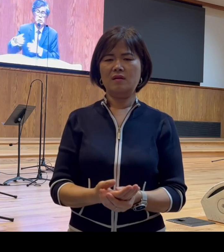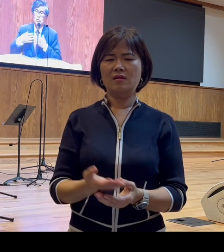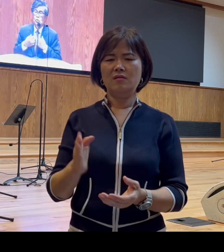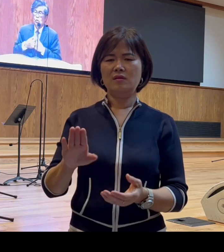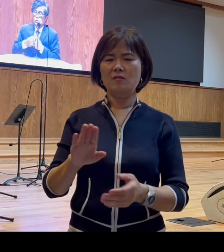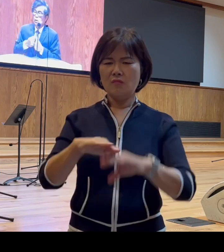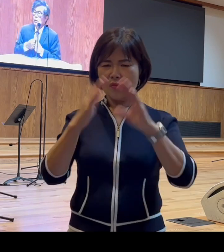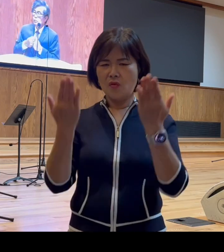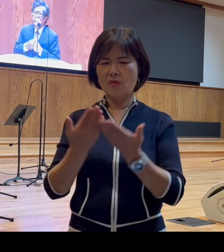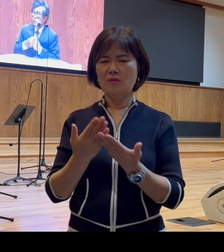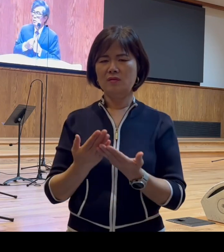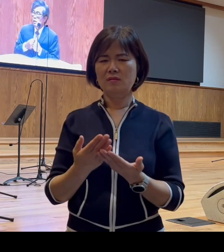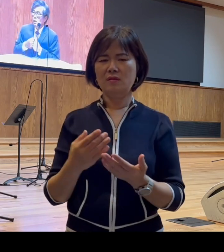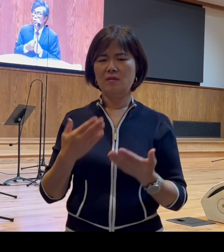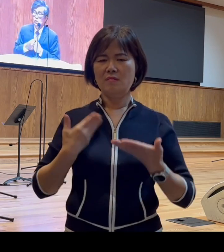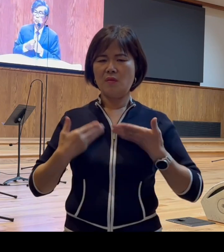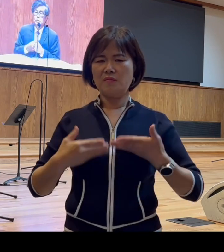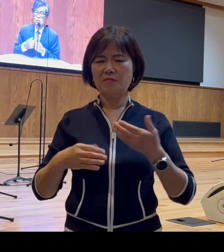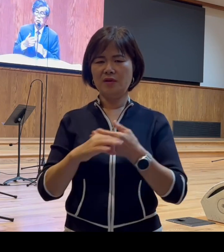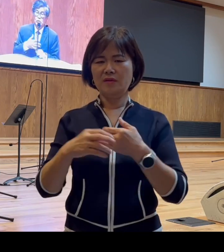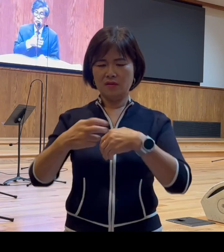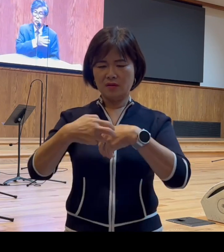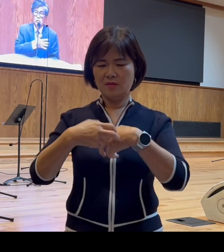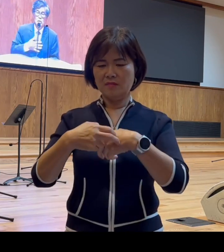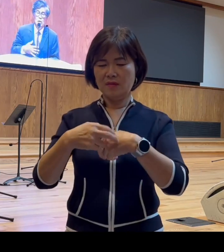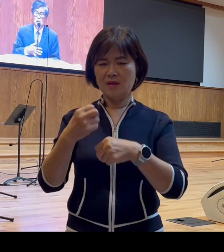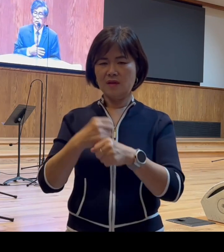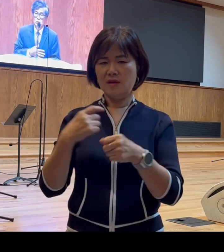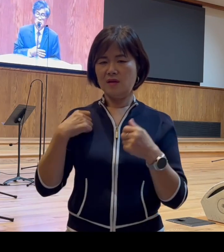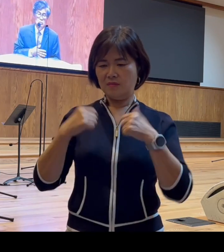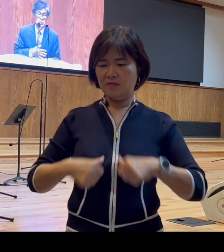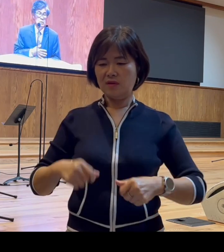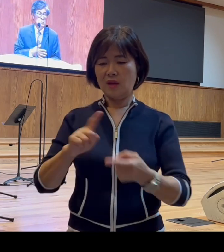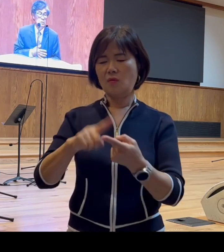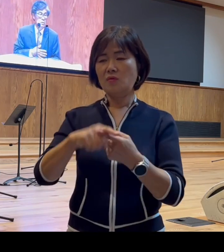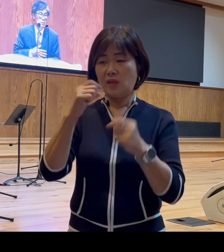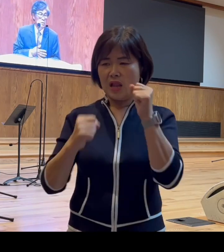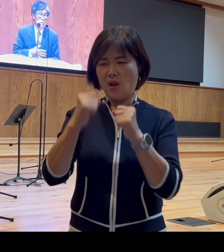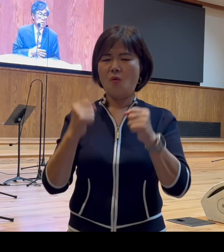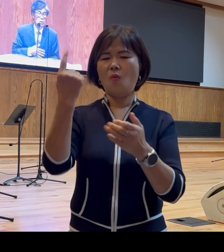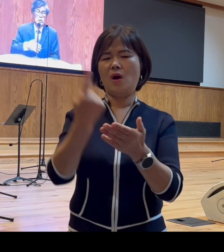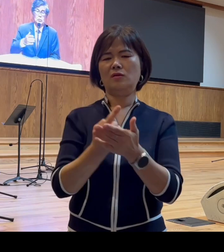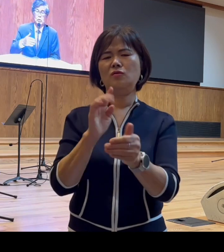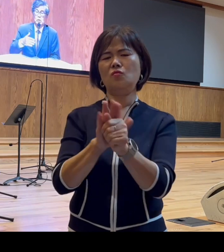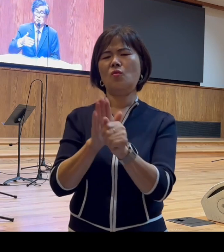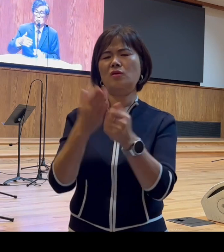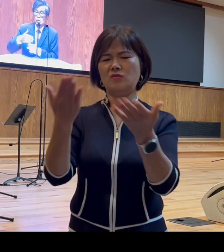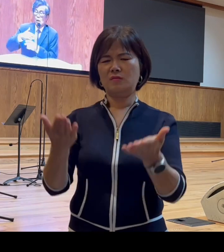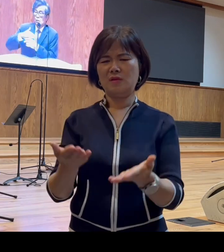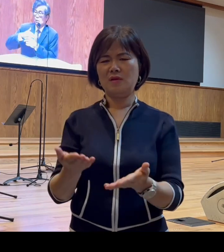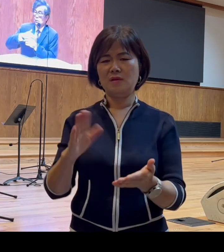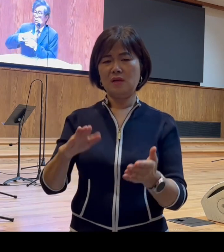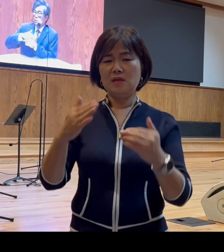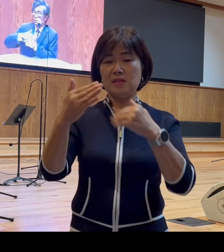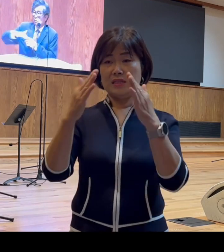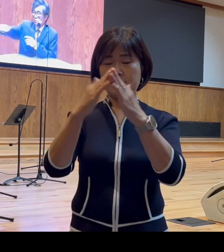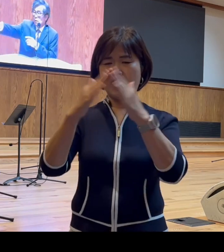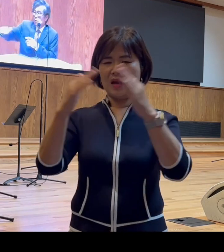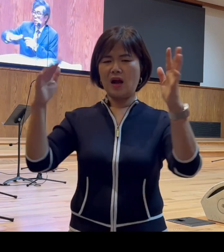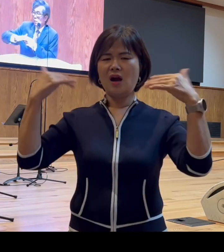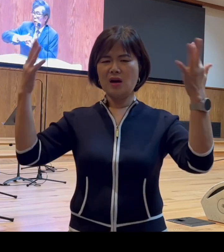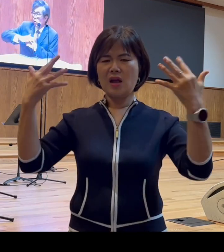근데 열일을 제쳐놓고 어떨 때 바쁘면 의사 가운을 입은 채로 달려요. 이걸 갈아입을 시간이 없는 거예요. 근데 와서 보니까 그 집에 가을에